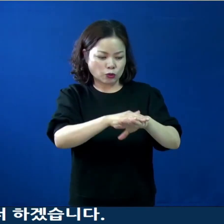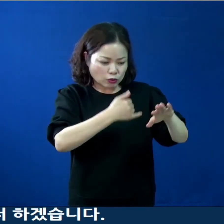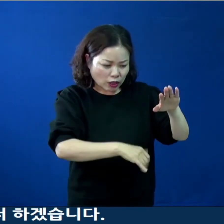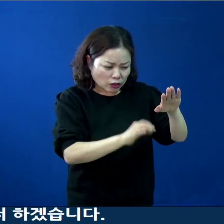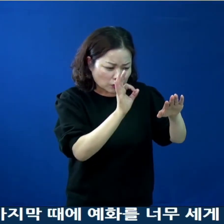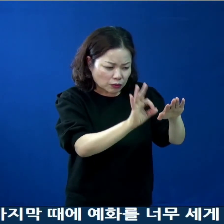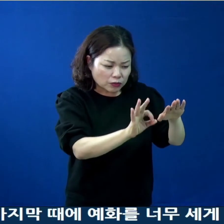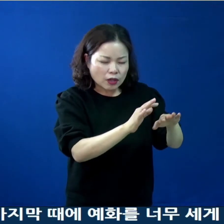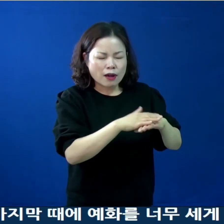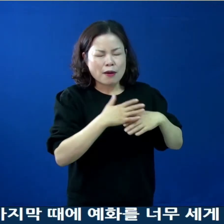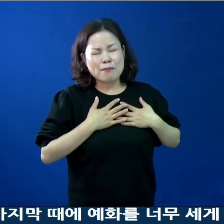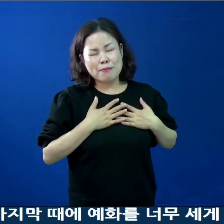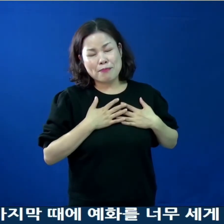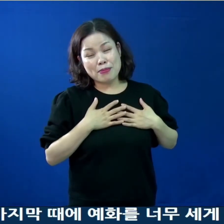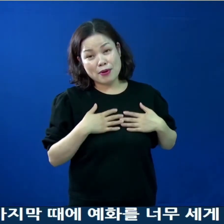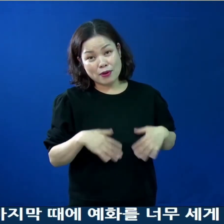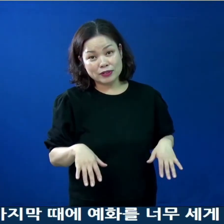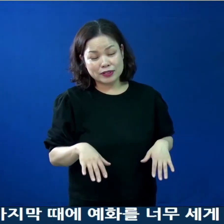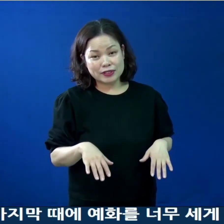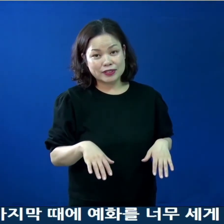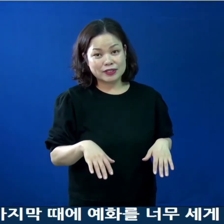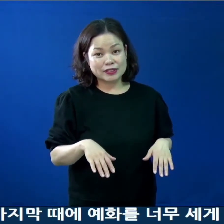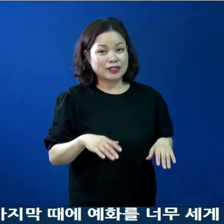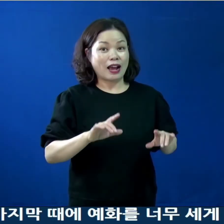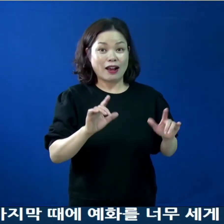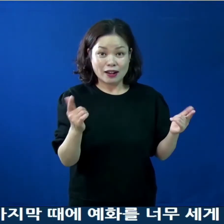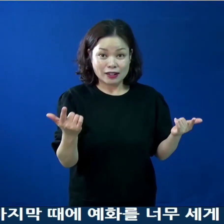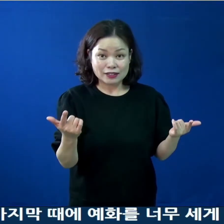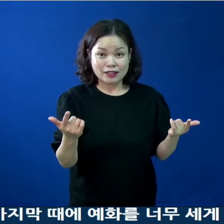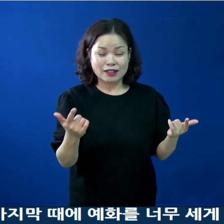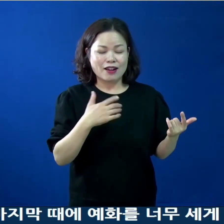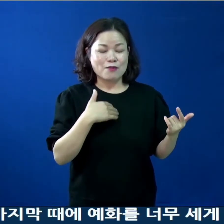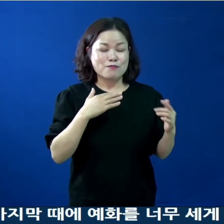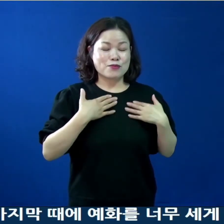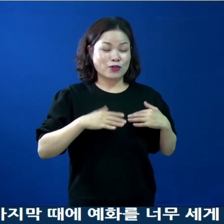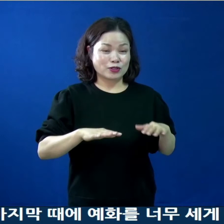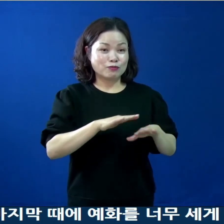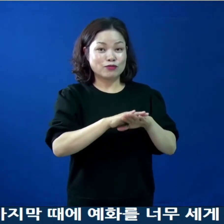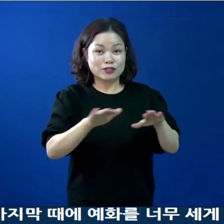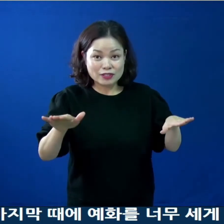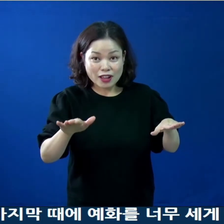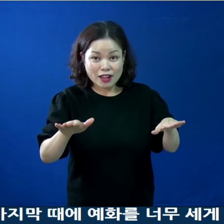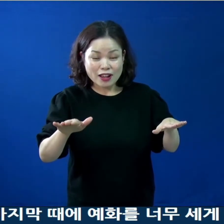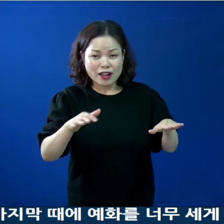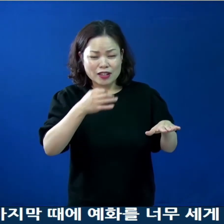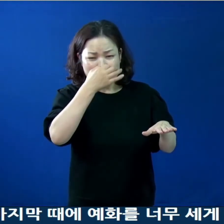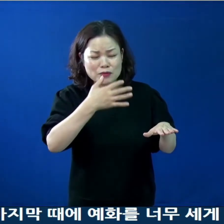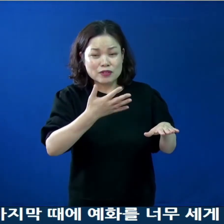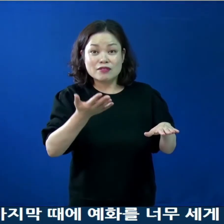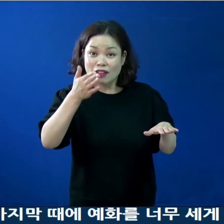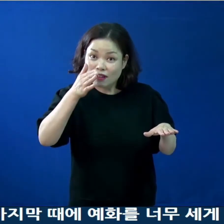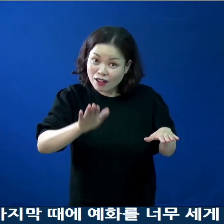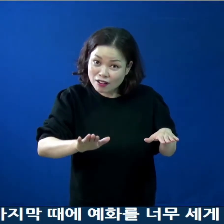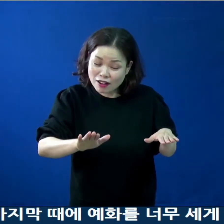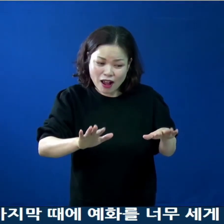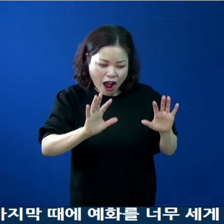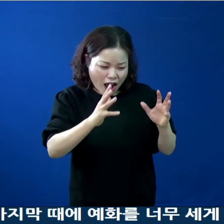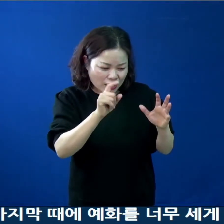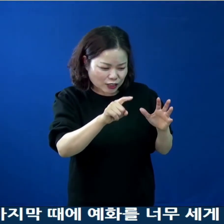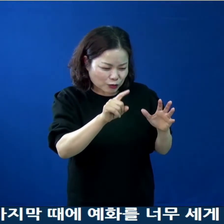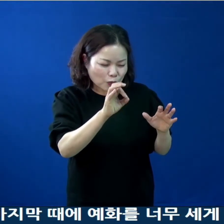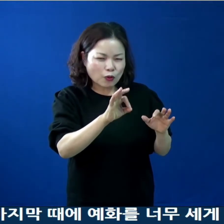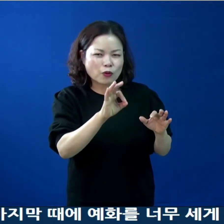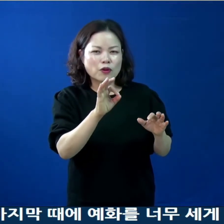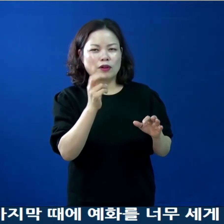보면 피로가 풀린대요. 손주들만 보면 피곤치 아니하리로다, 막 그럽니다. 그러니까 몸도 아프고 힘도 드는데 아이를 가서